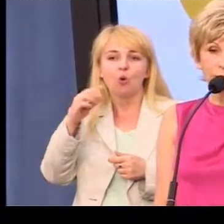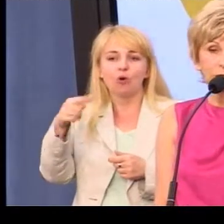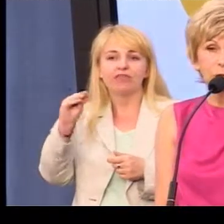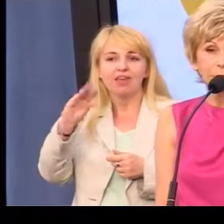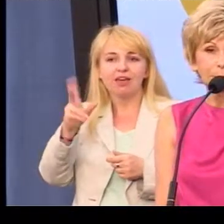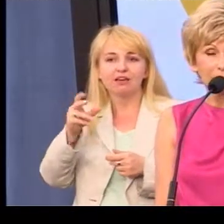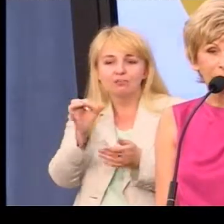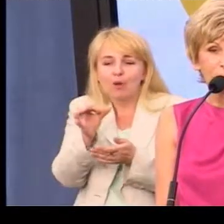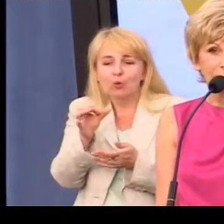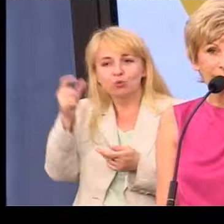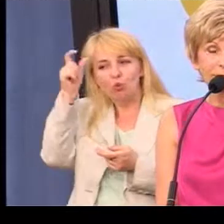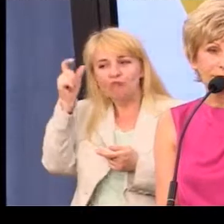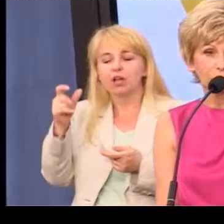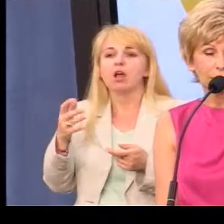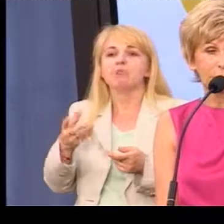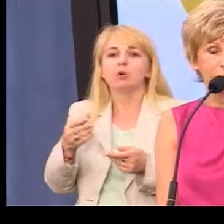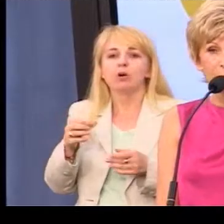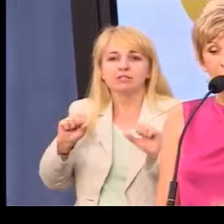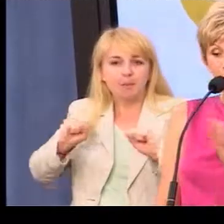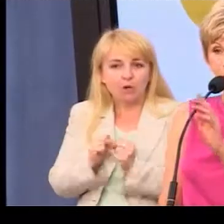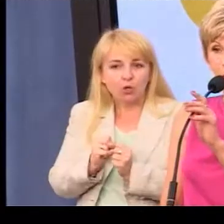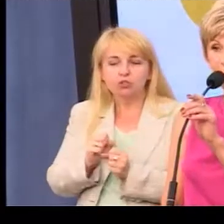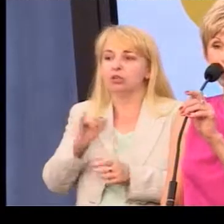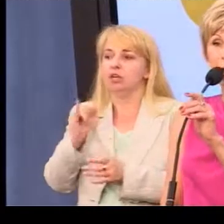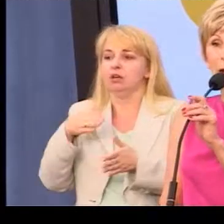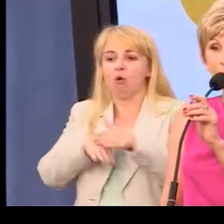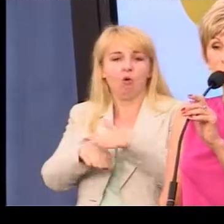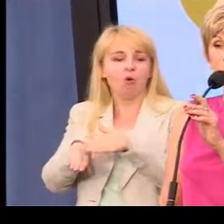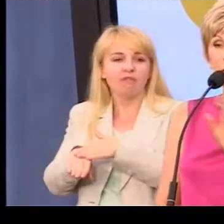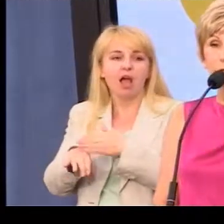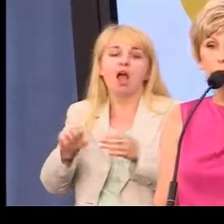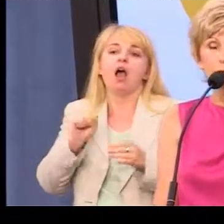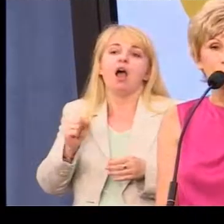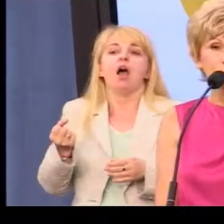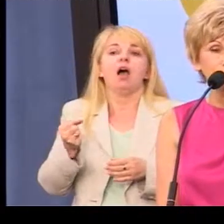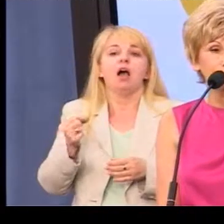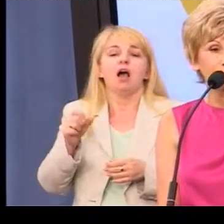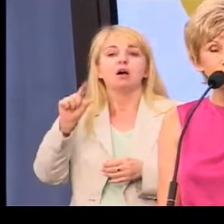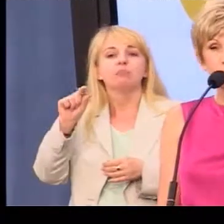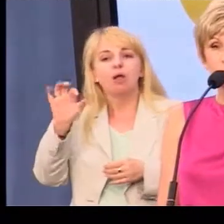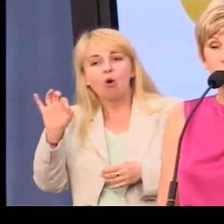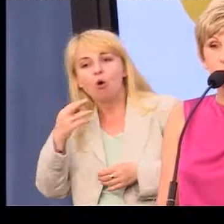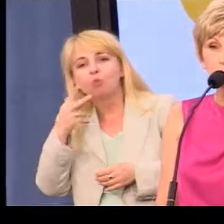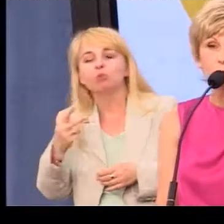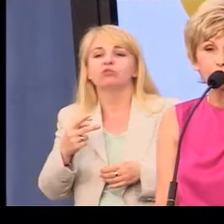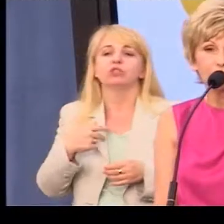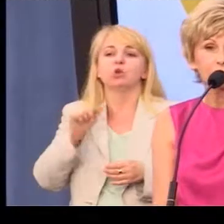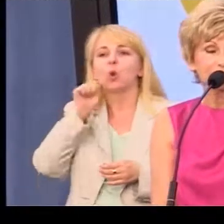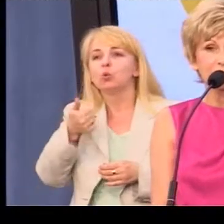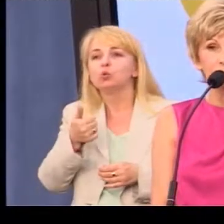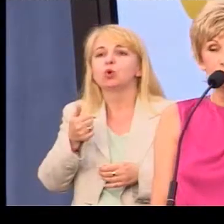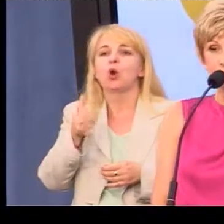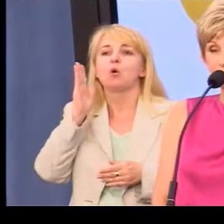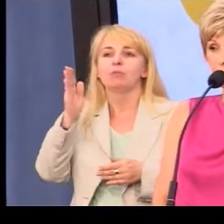PSL ignoruje sprawę, umywa ręce, nie zauważa problemu, a Platforma kokietuje lepszym jutrem, mówi, że już jutro